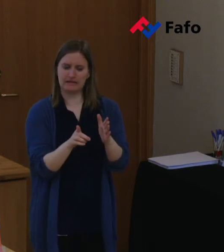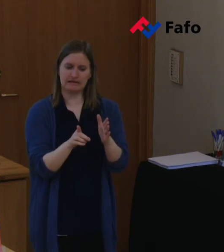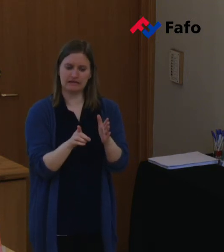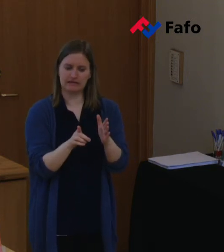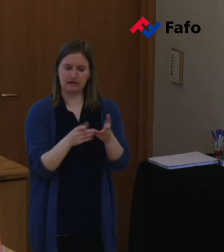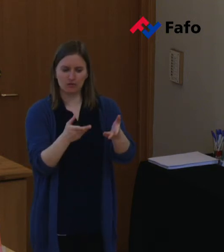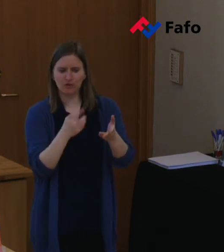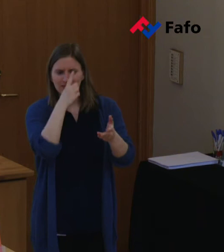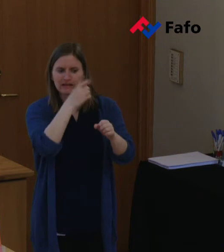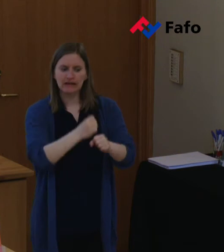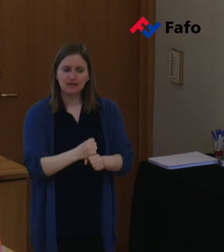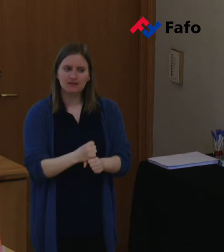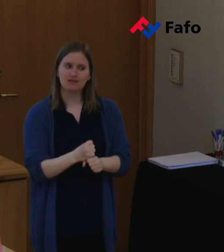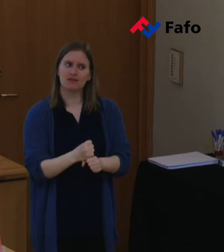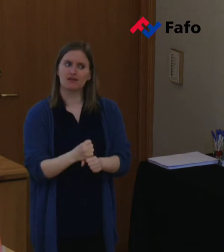få tillit, få